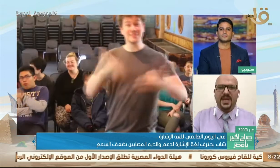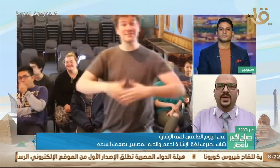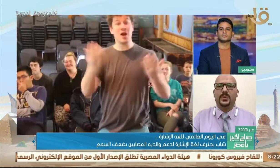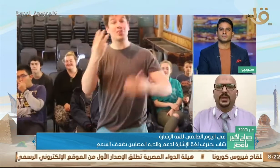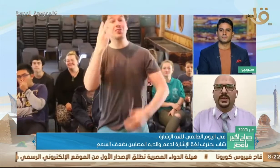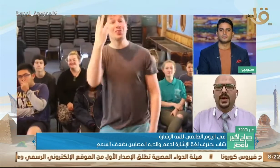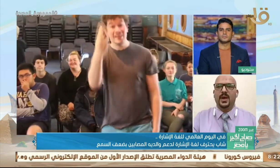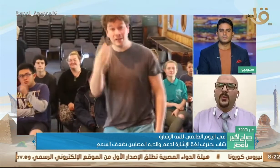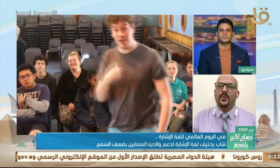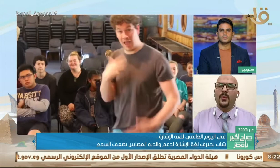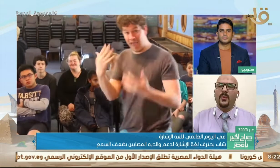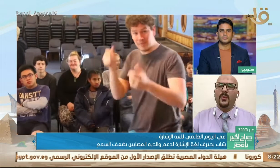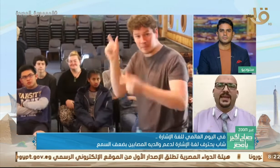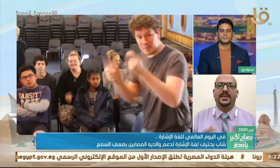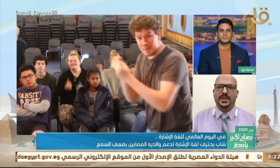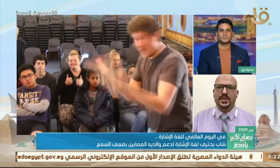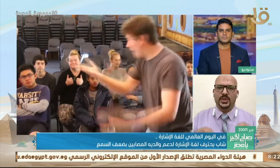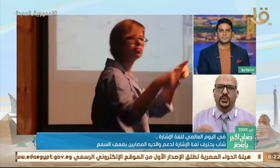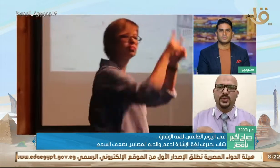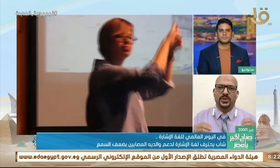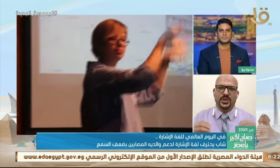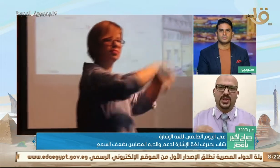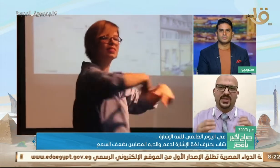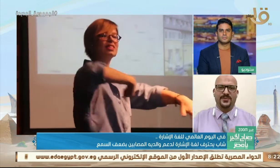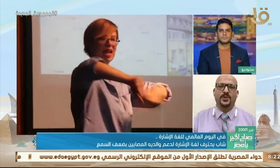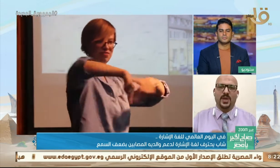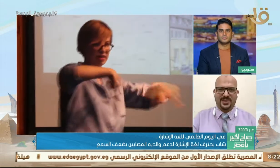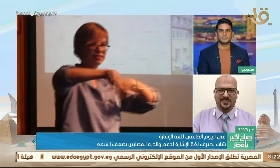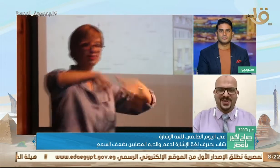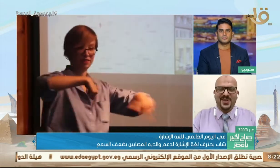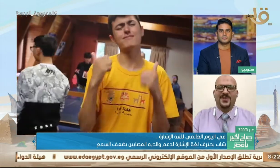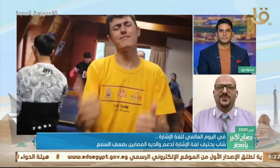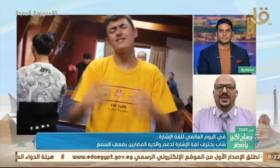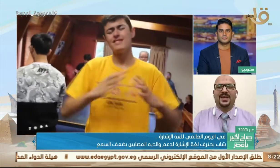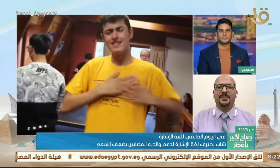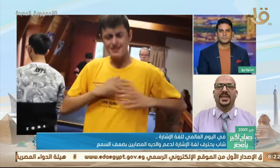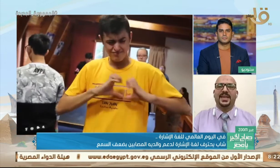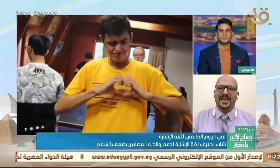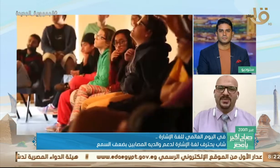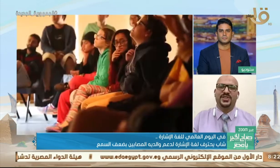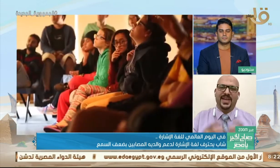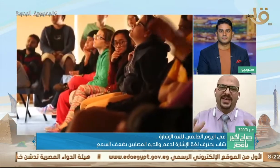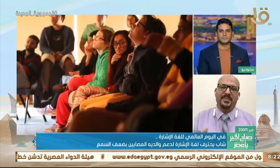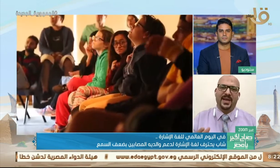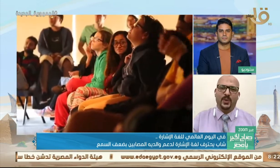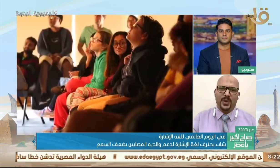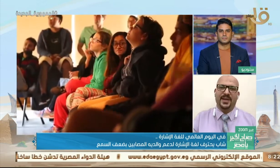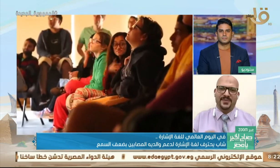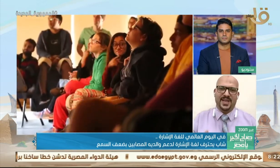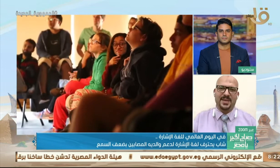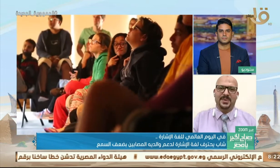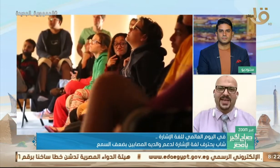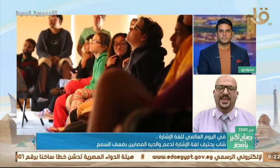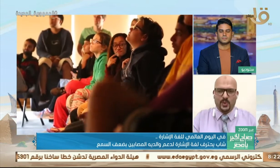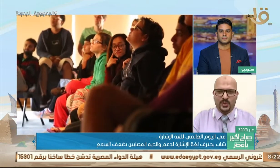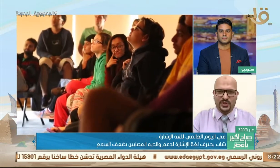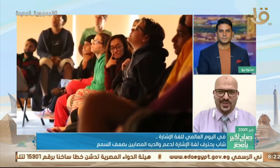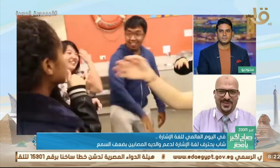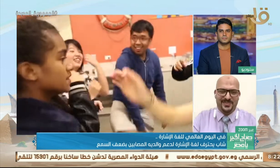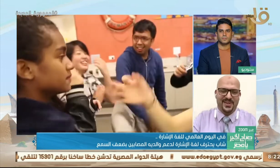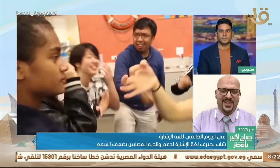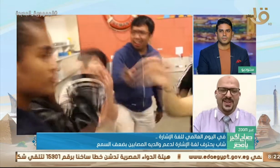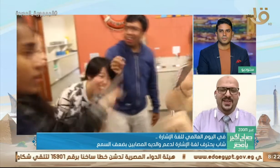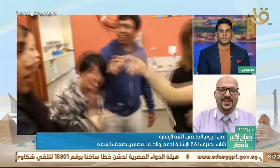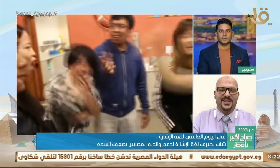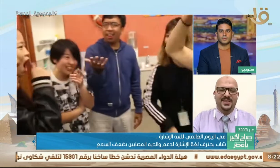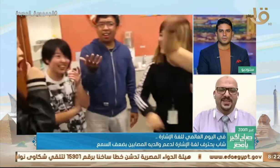لطبيعة البيئة والمناخ اللي بيعيشه الشخص نفسه الأصم، فمن هنا تتشكل بقى اللغة نفسها بتاعت لغة